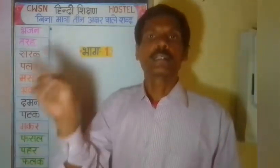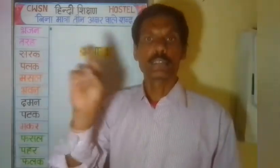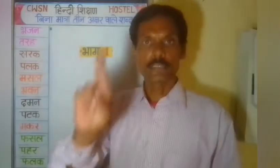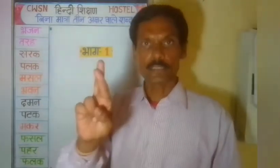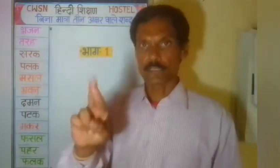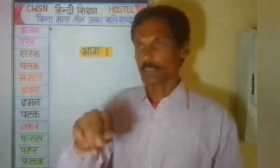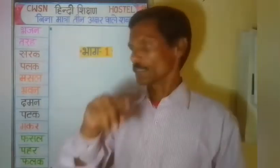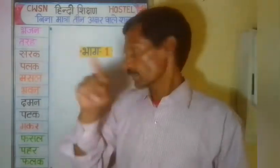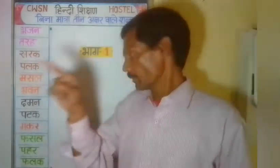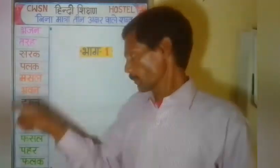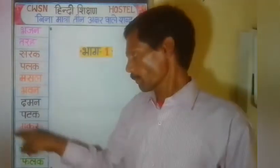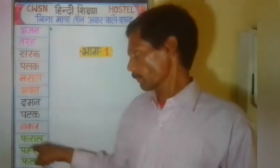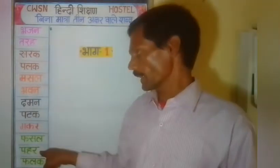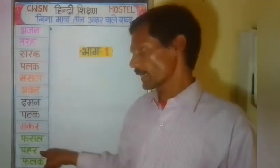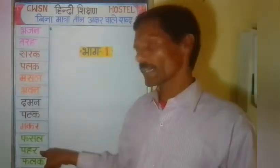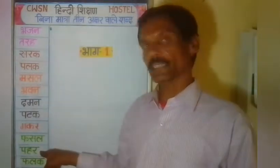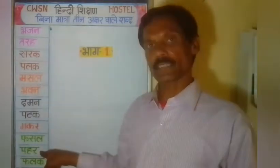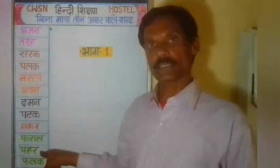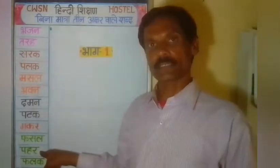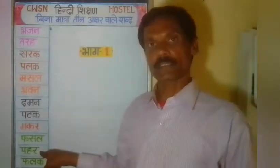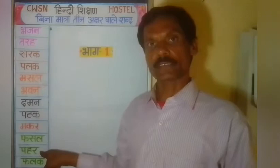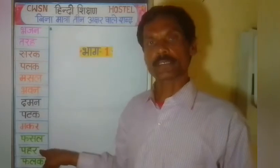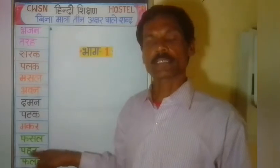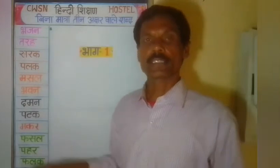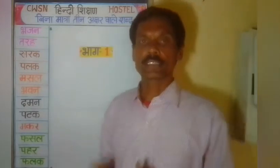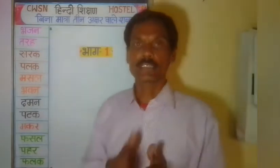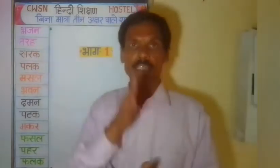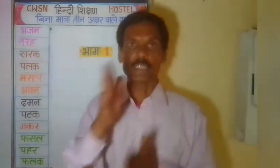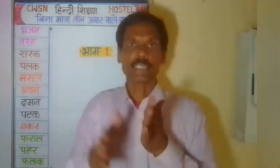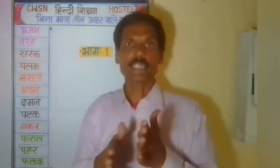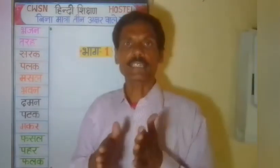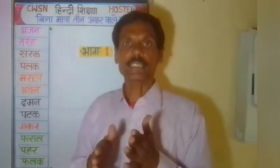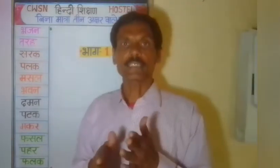पहर, पहर। संकेत